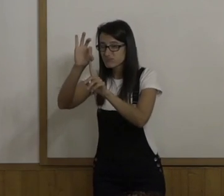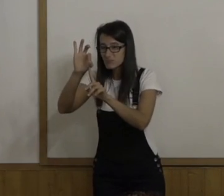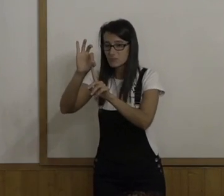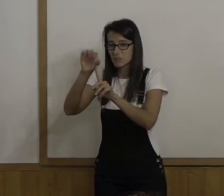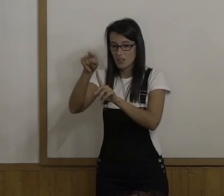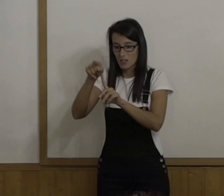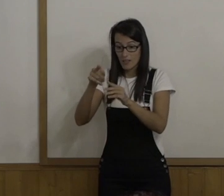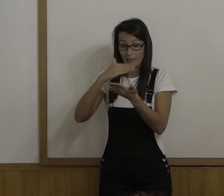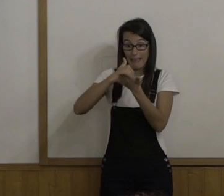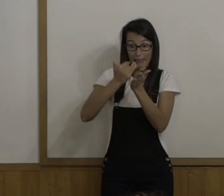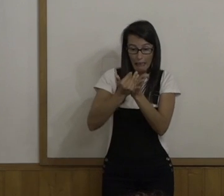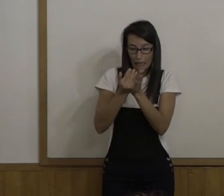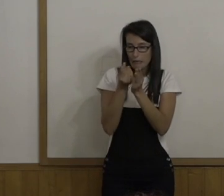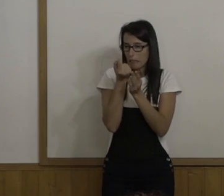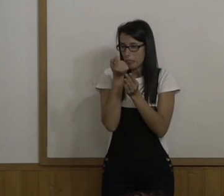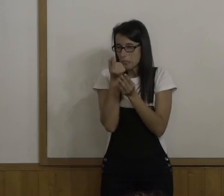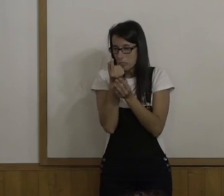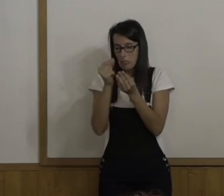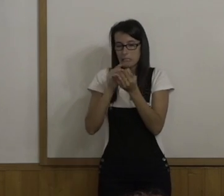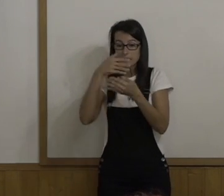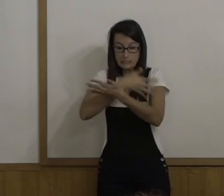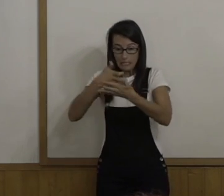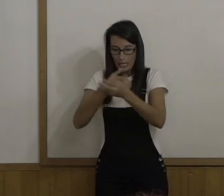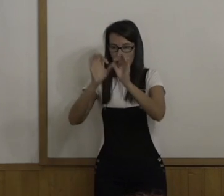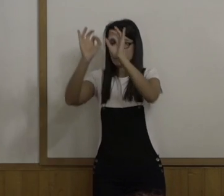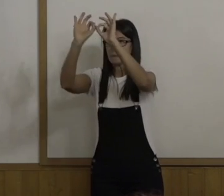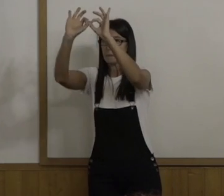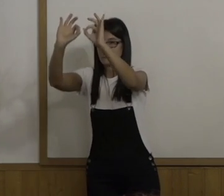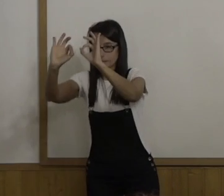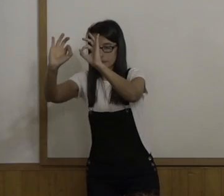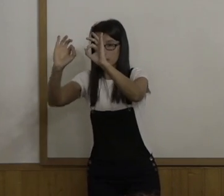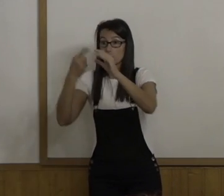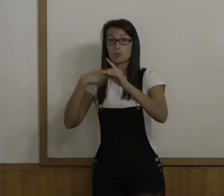ese trozo de carne y esa sangre, y es lo que vais a ver,